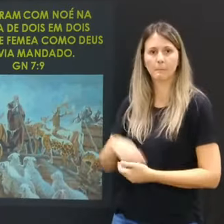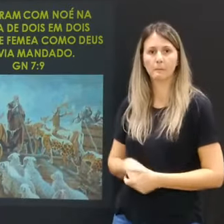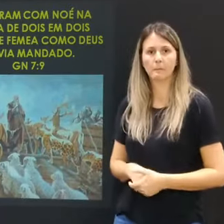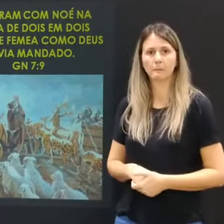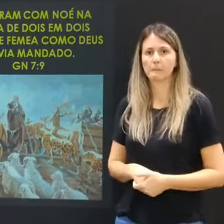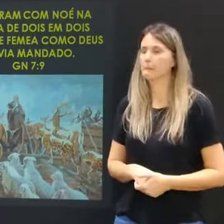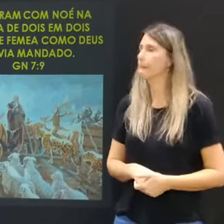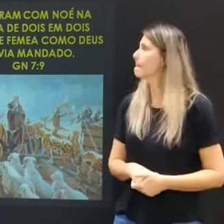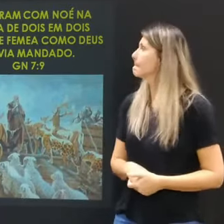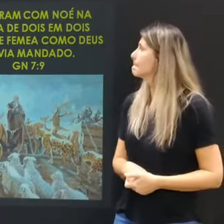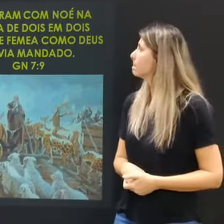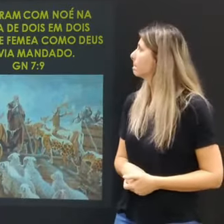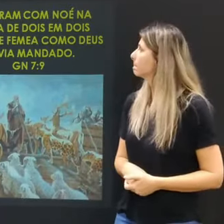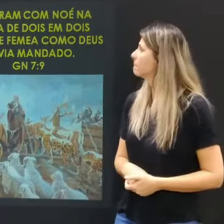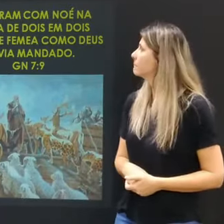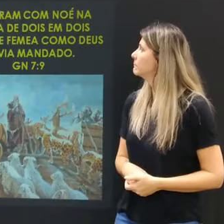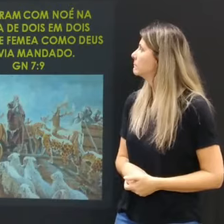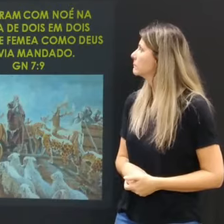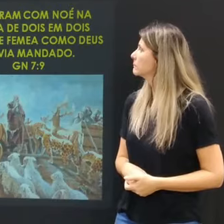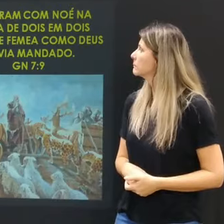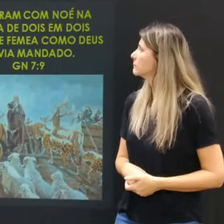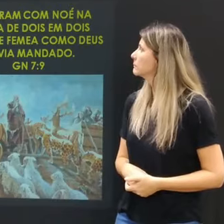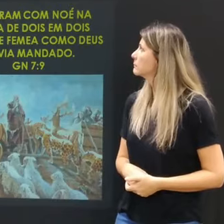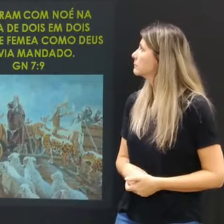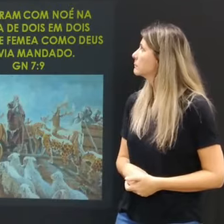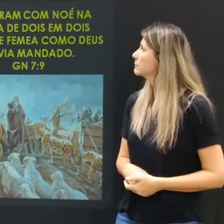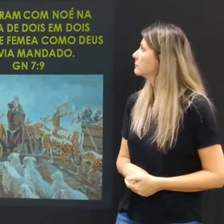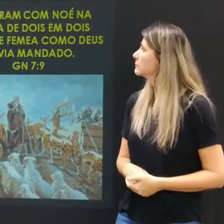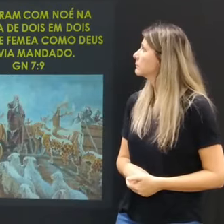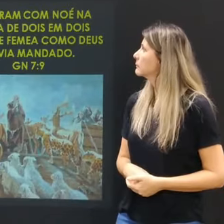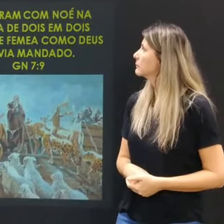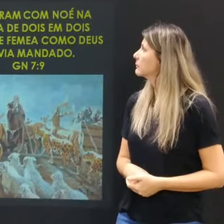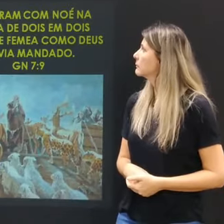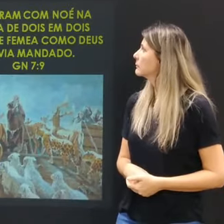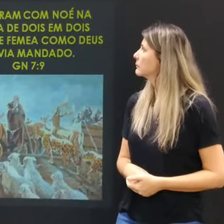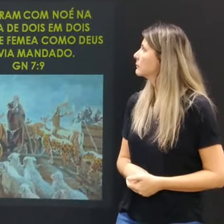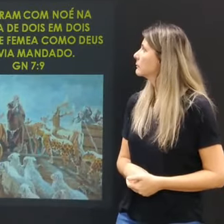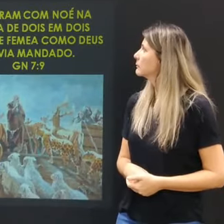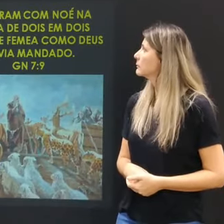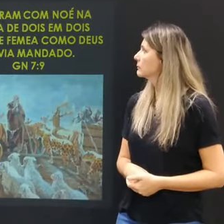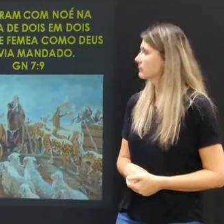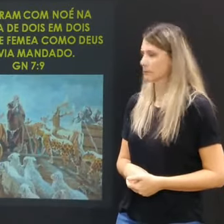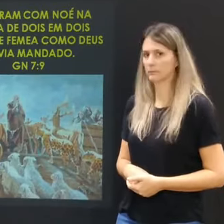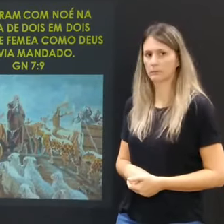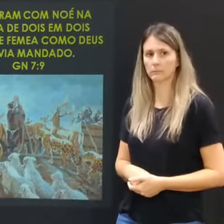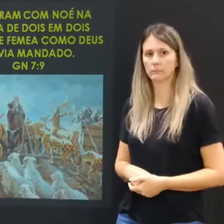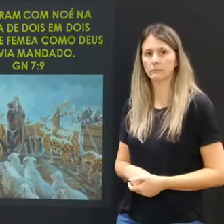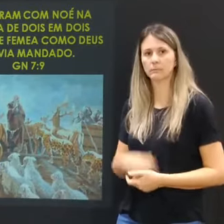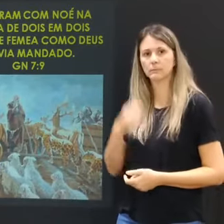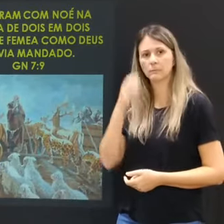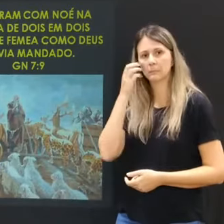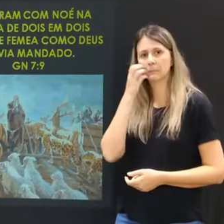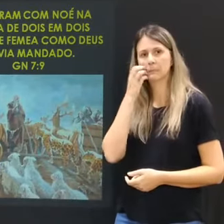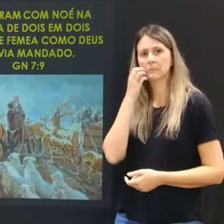ler. Este texto mostra e diz: entraram com Noé na arca de 2 em 2, macho e fêmea, como Deus